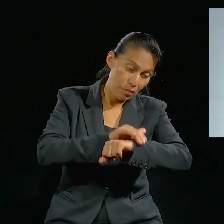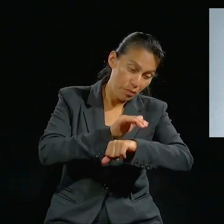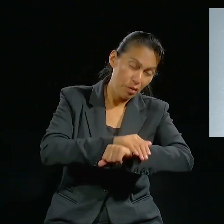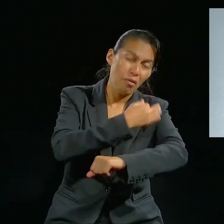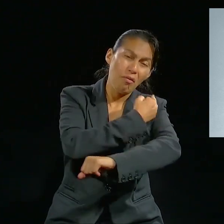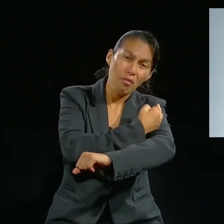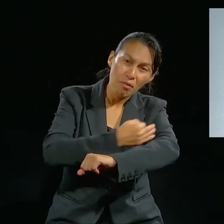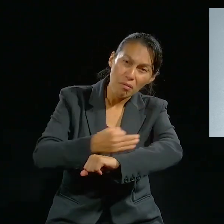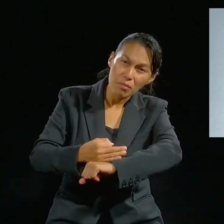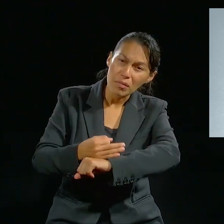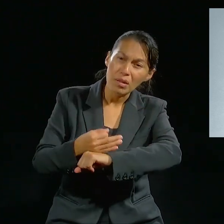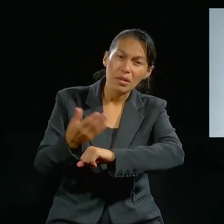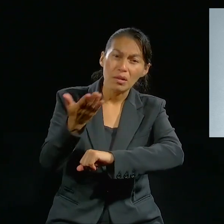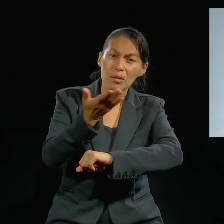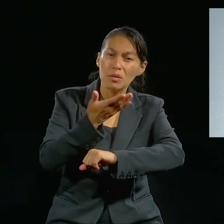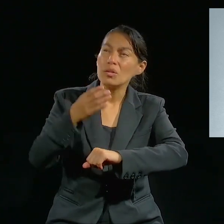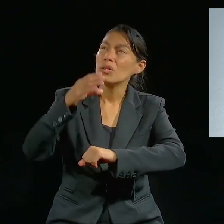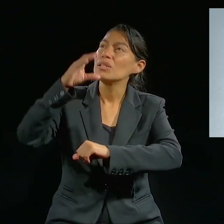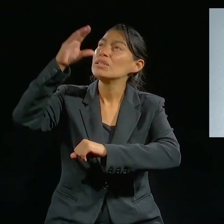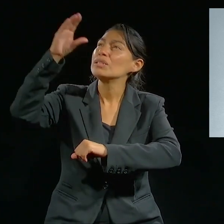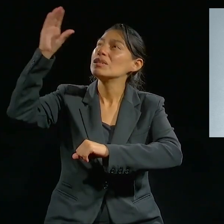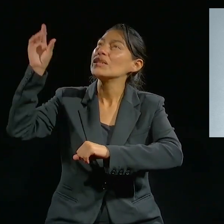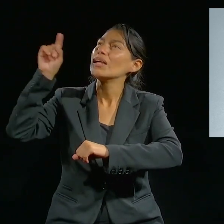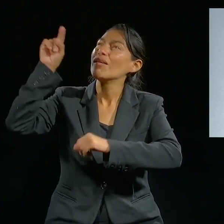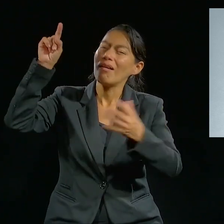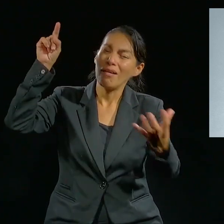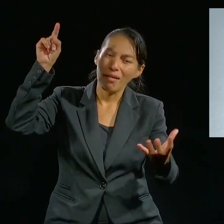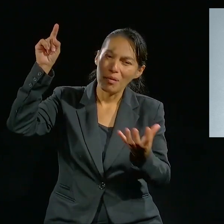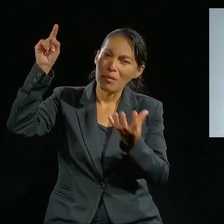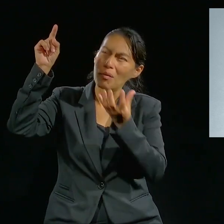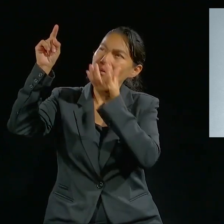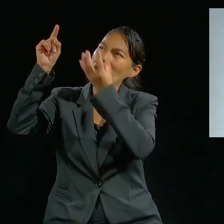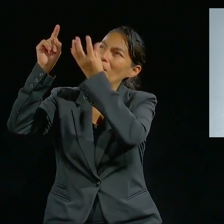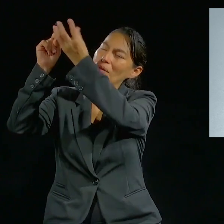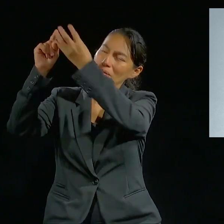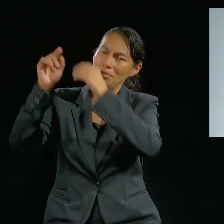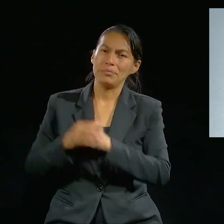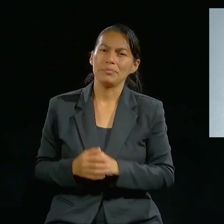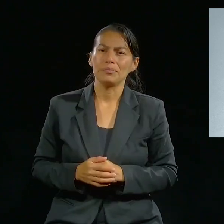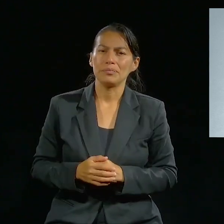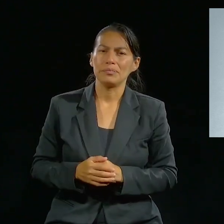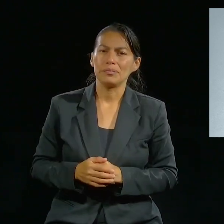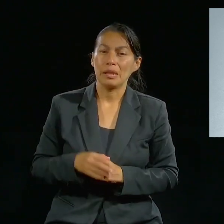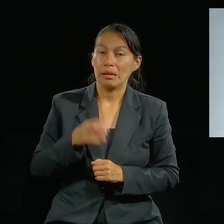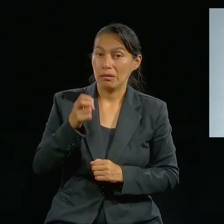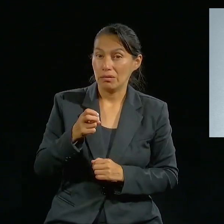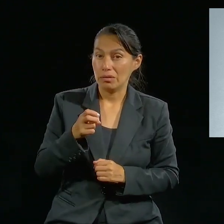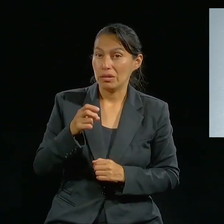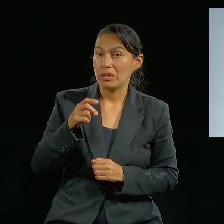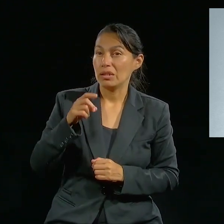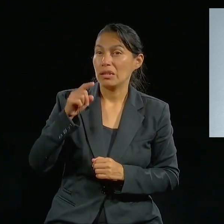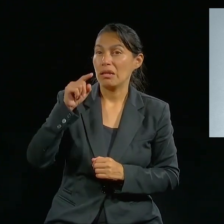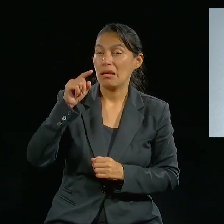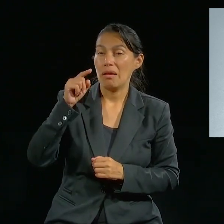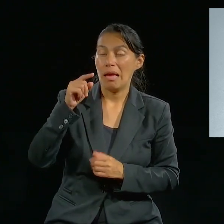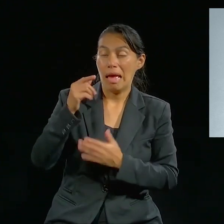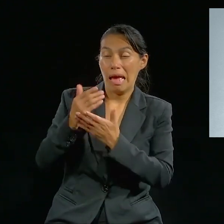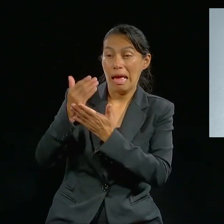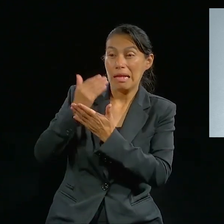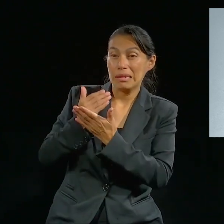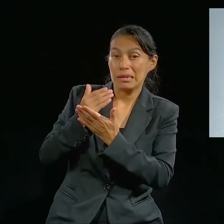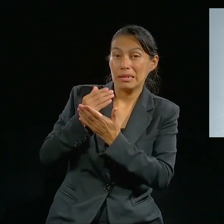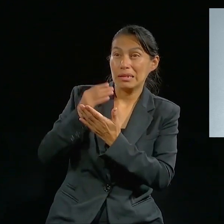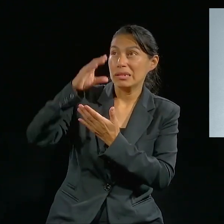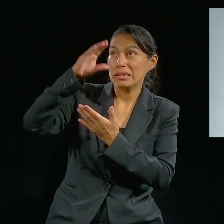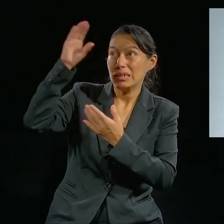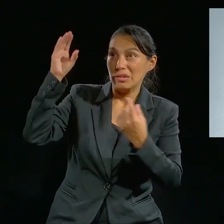un amigo, pueda estar en el cielo. Y para estar en el cielo, esa persona tiene que estar bien